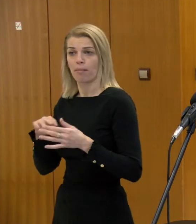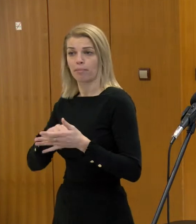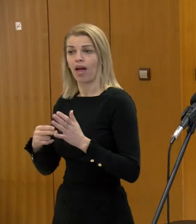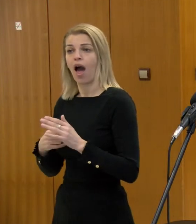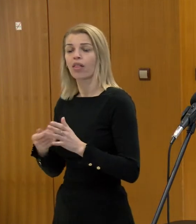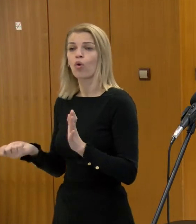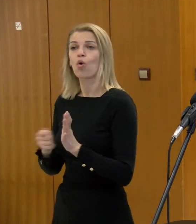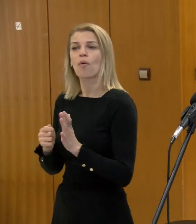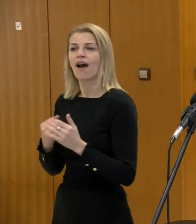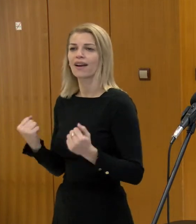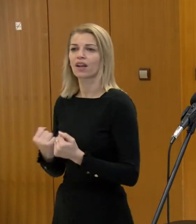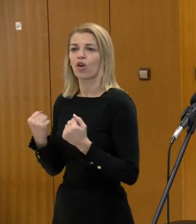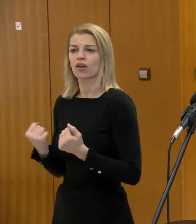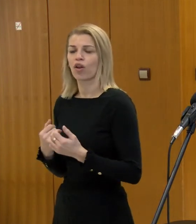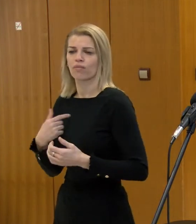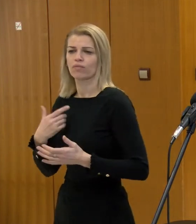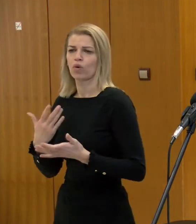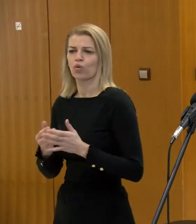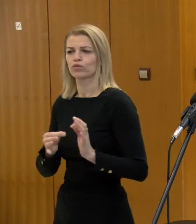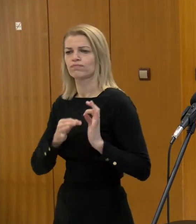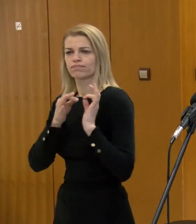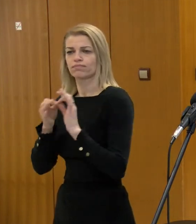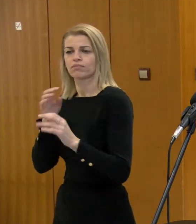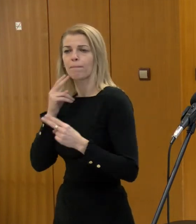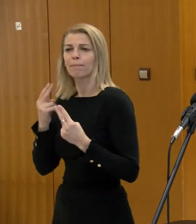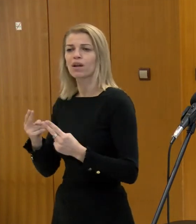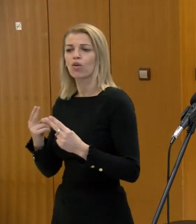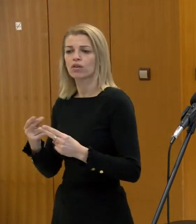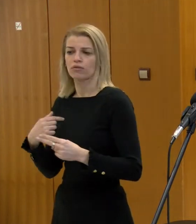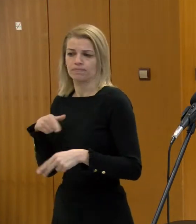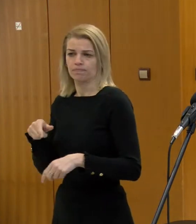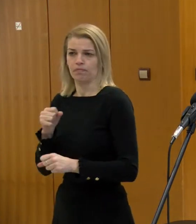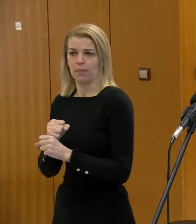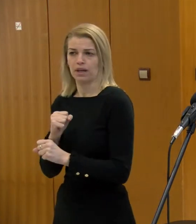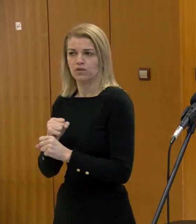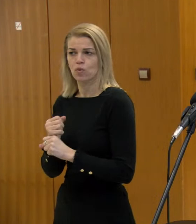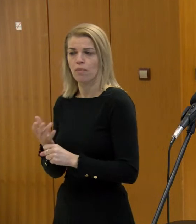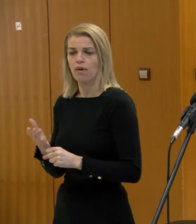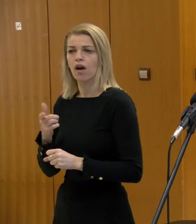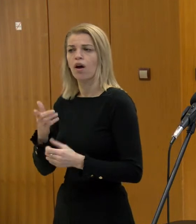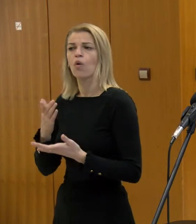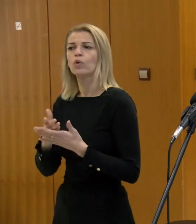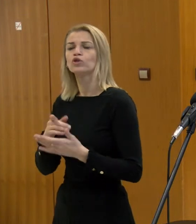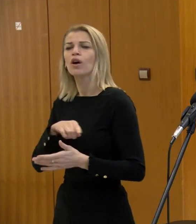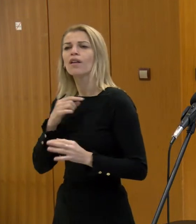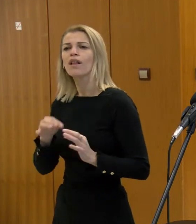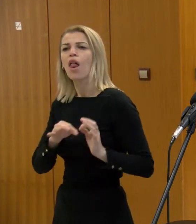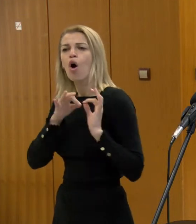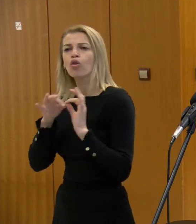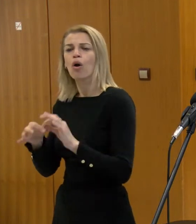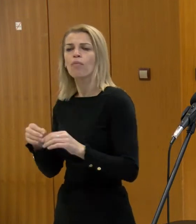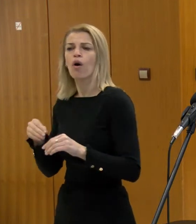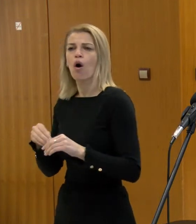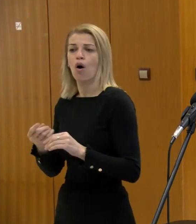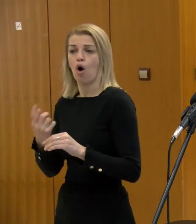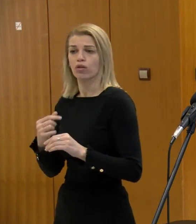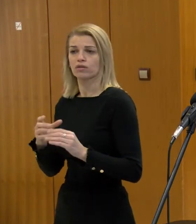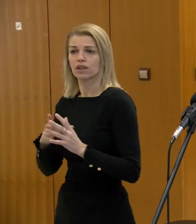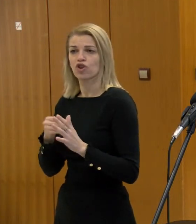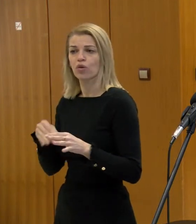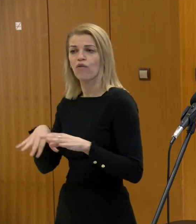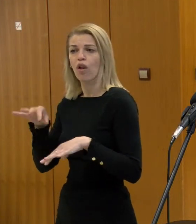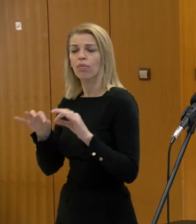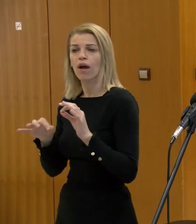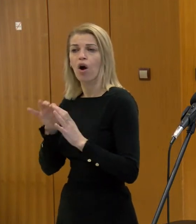My máme naše dlhodobé priority, na ktorých pracujeme. Tie sme dlhodobo vlastne od začiatku volebného obdobia